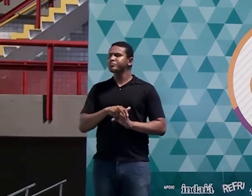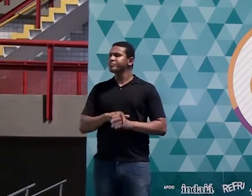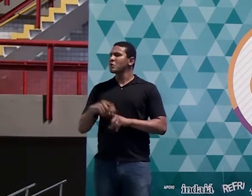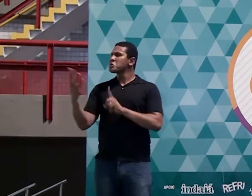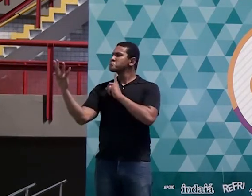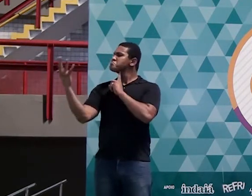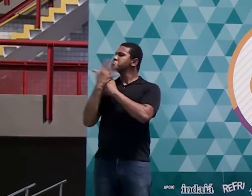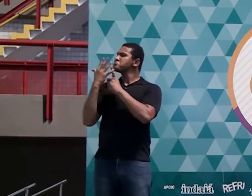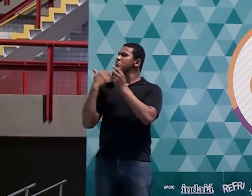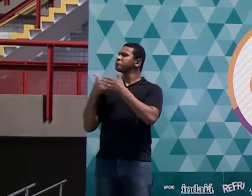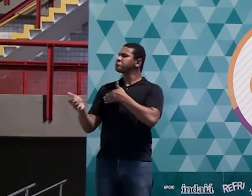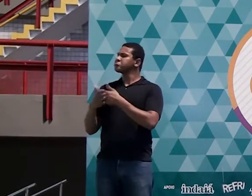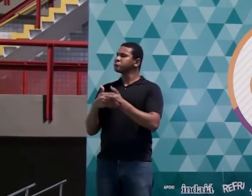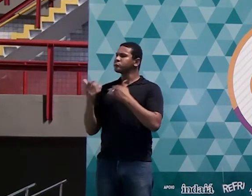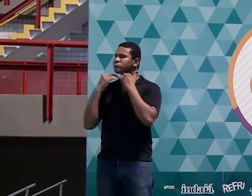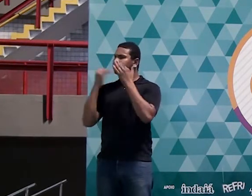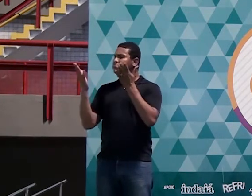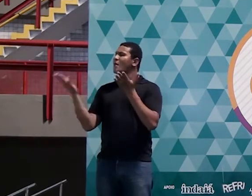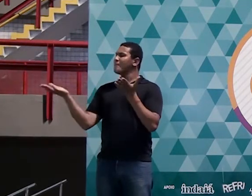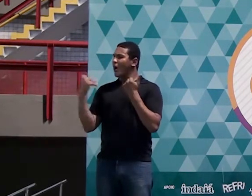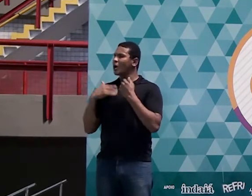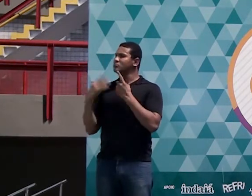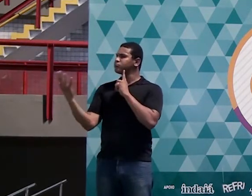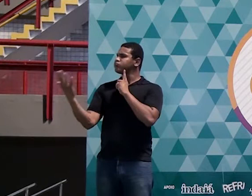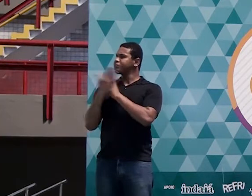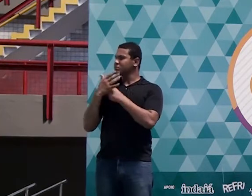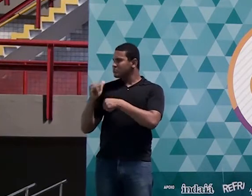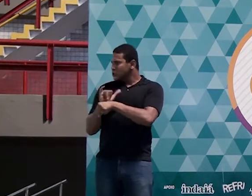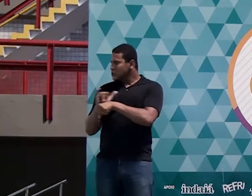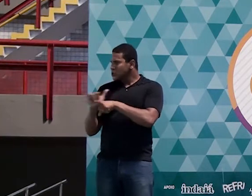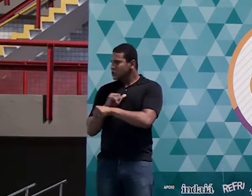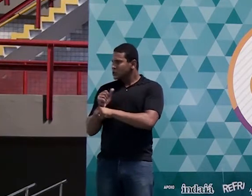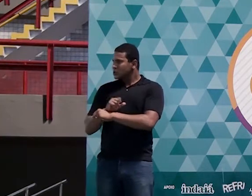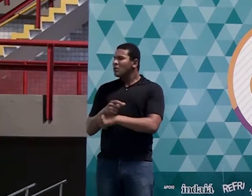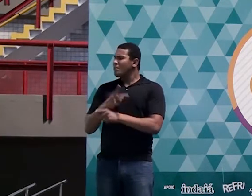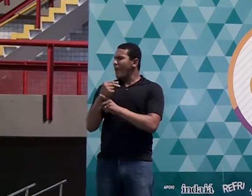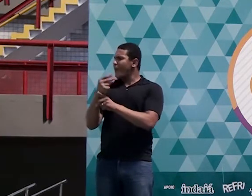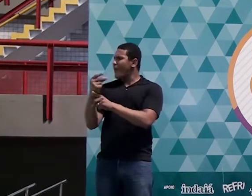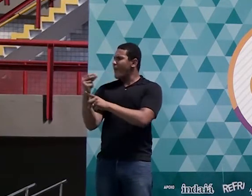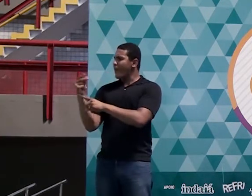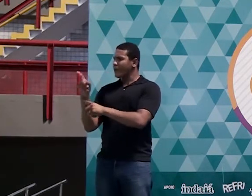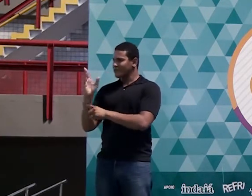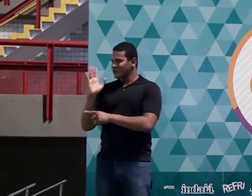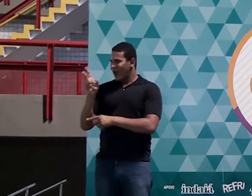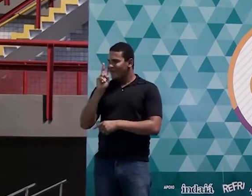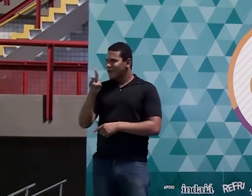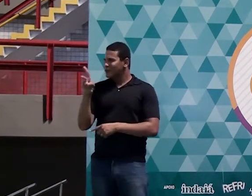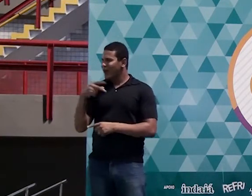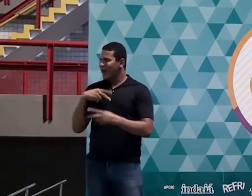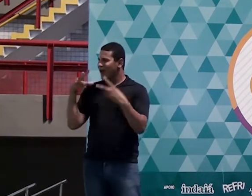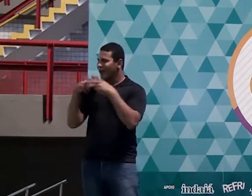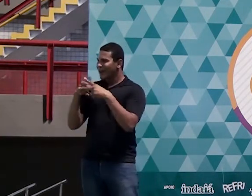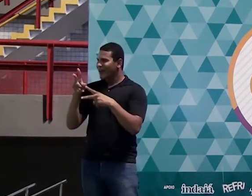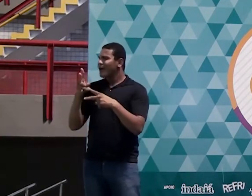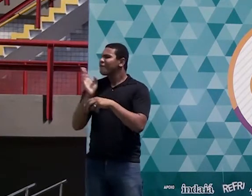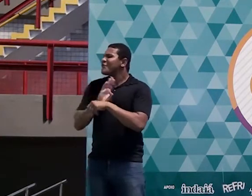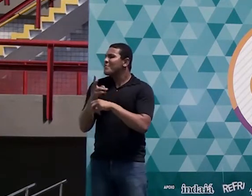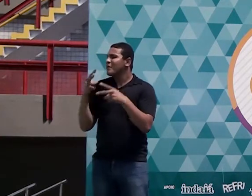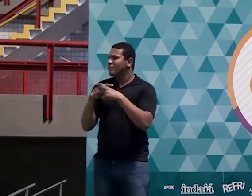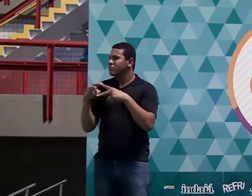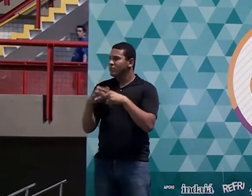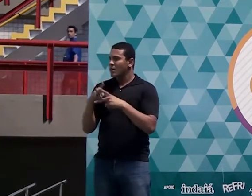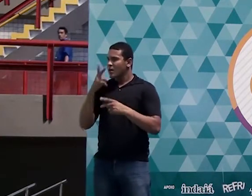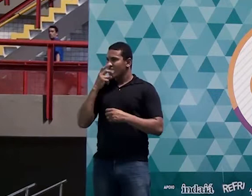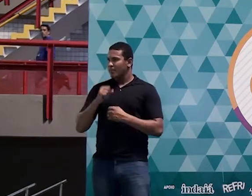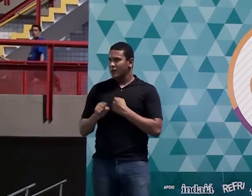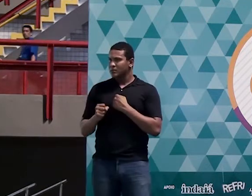não abre. Ele tem estratégia para lutar 6 contra 1. Você já deve ter assistido filme de luta, que quando o pessoal está lutando, fica um de